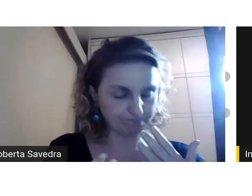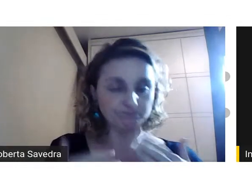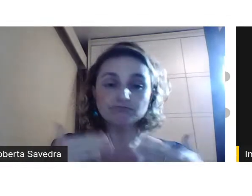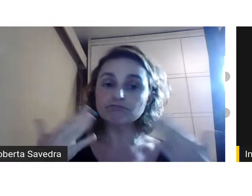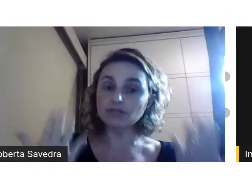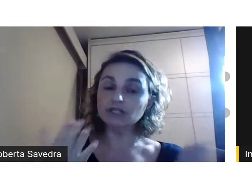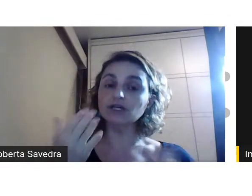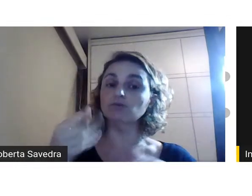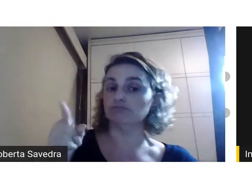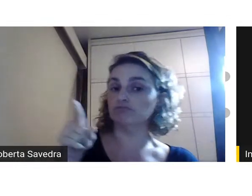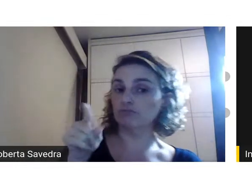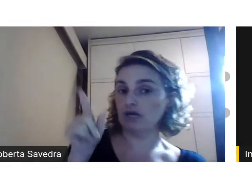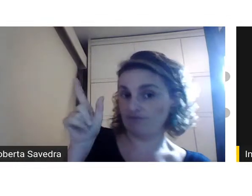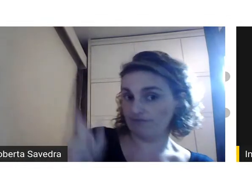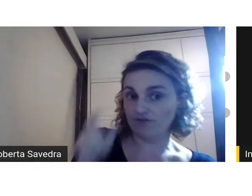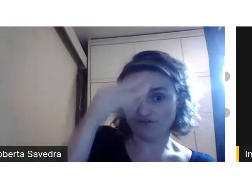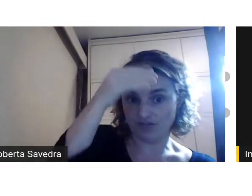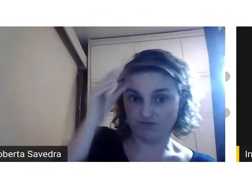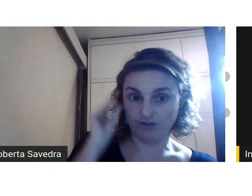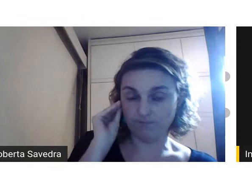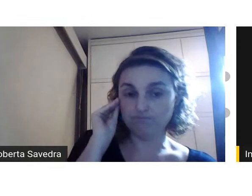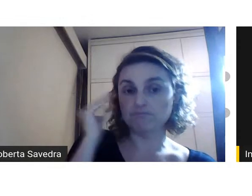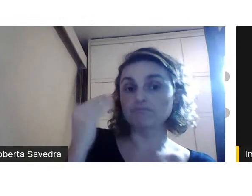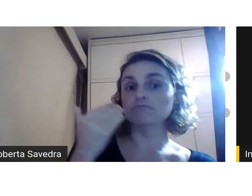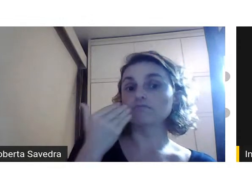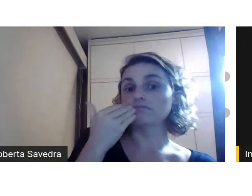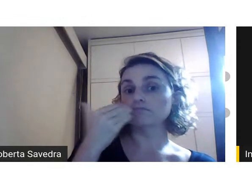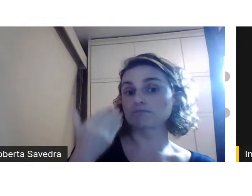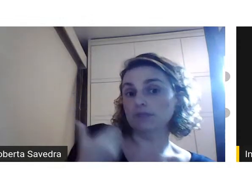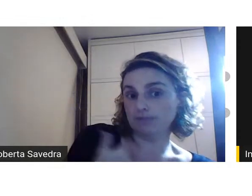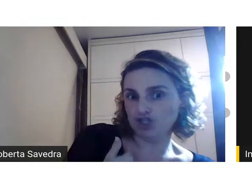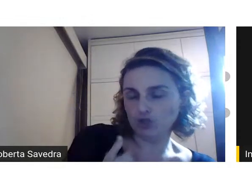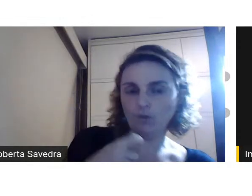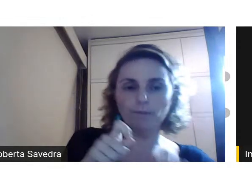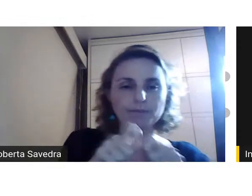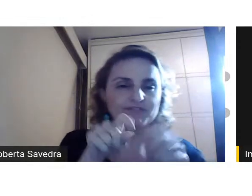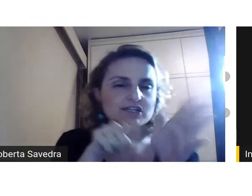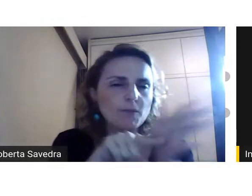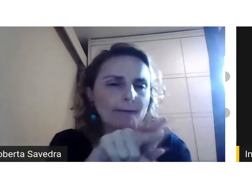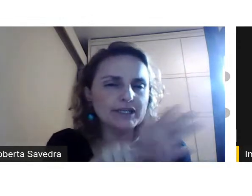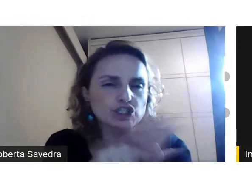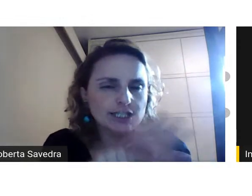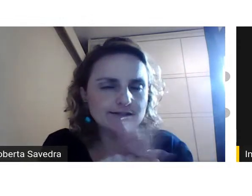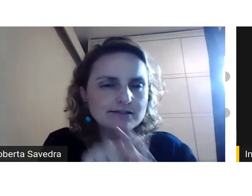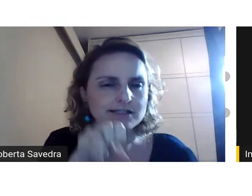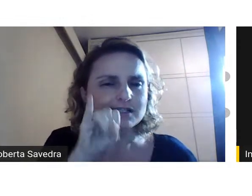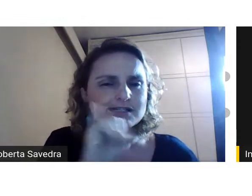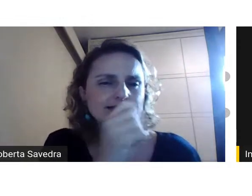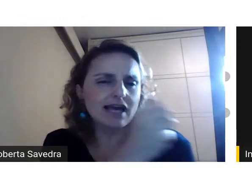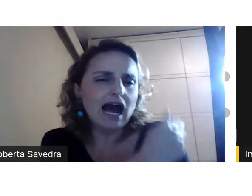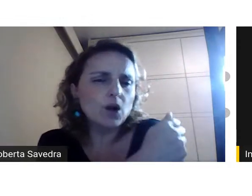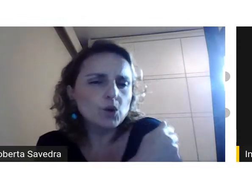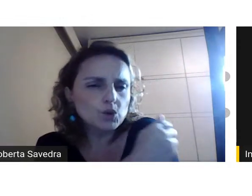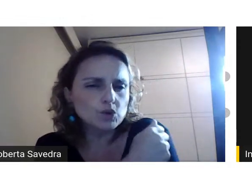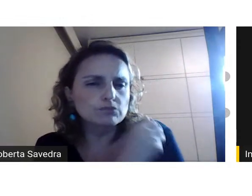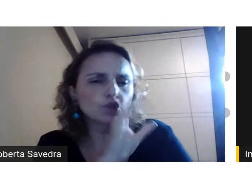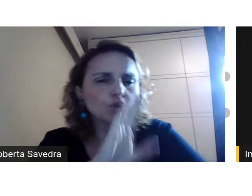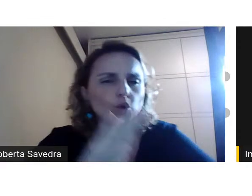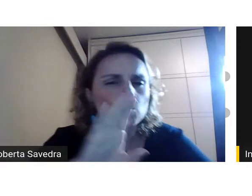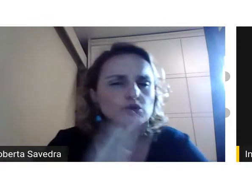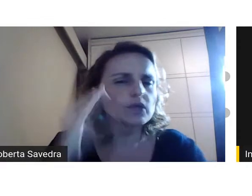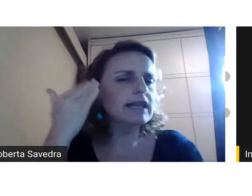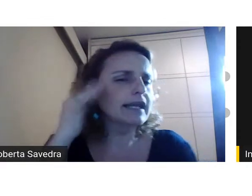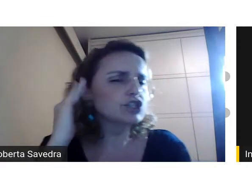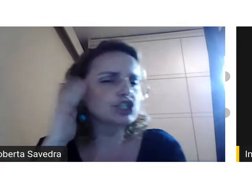e com palavras da área da ciência Bom dia Viviane pediu para que eu fizesse uma